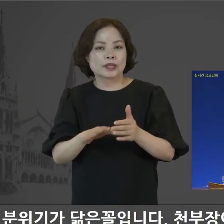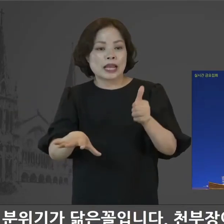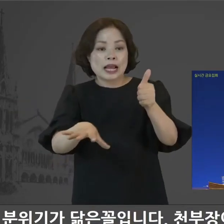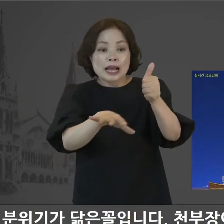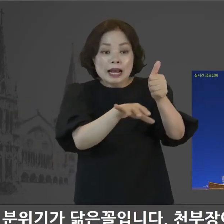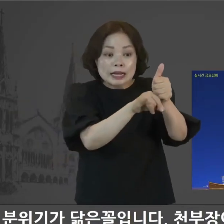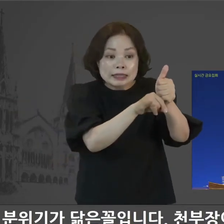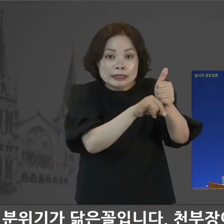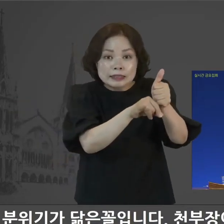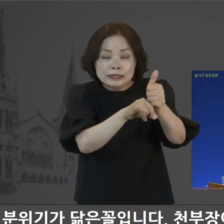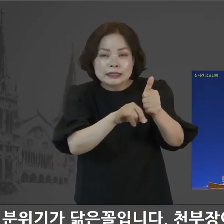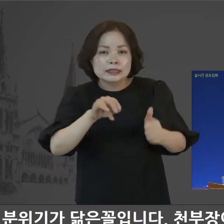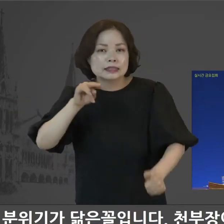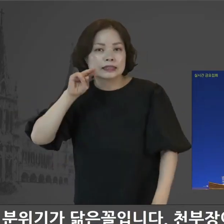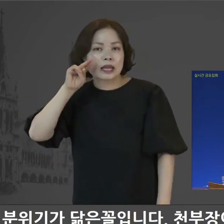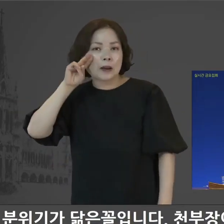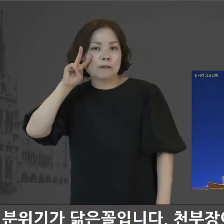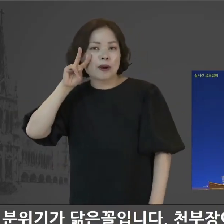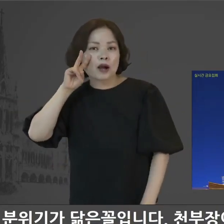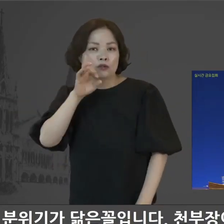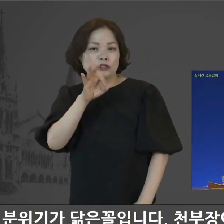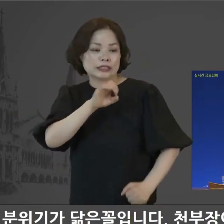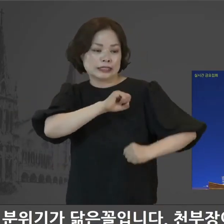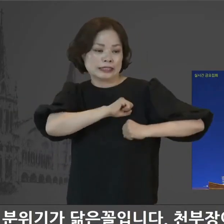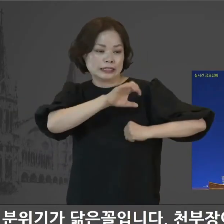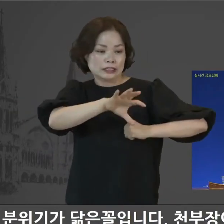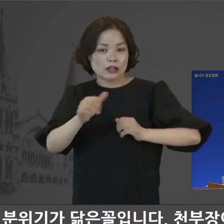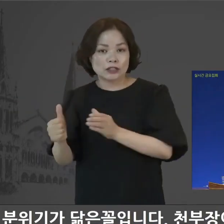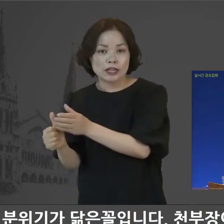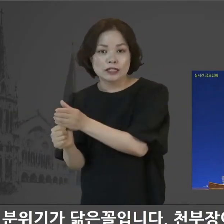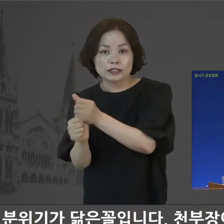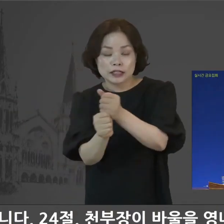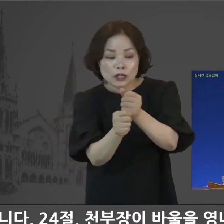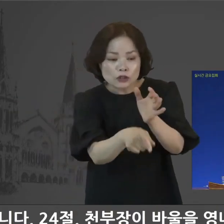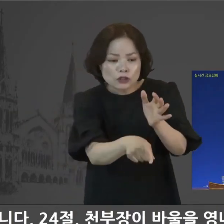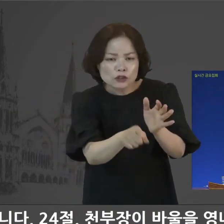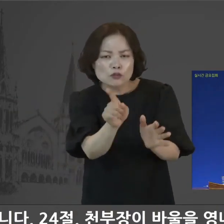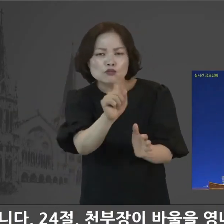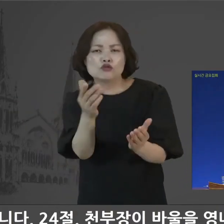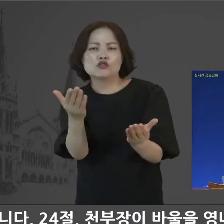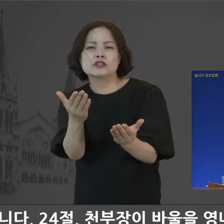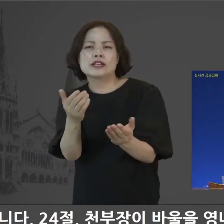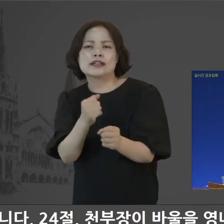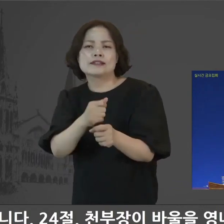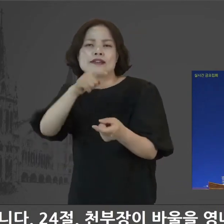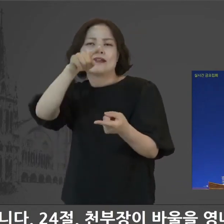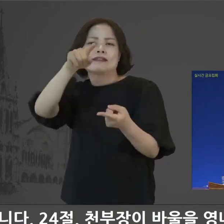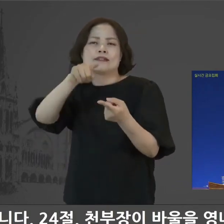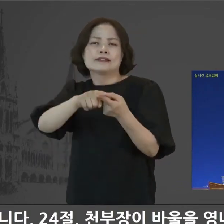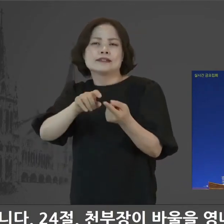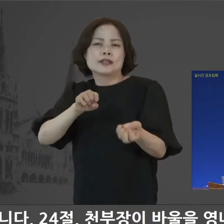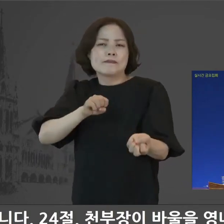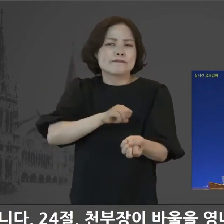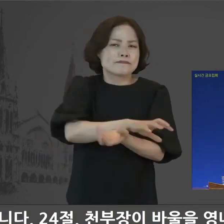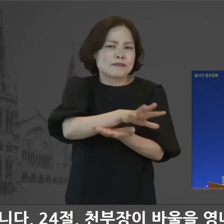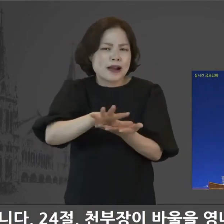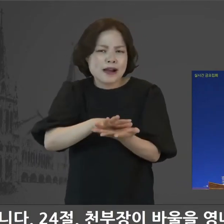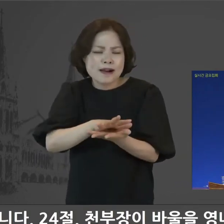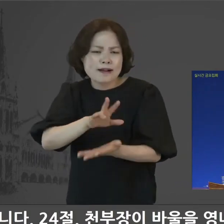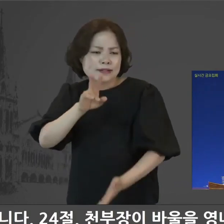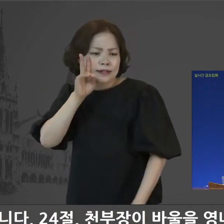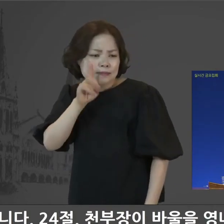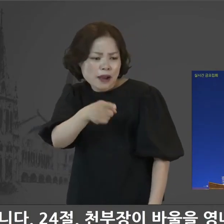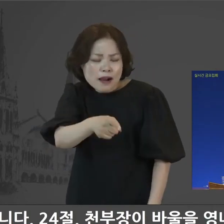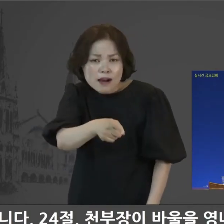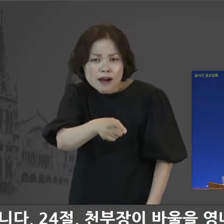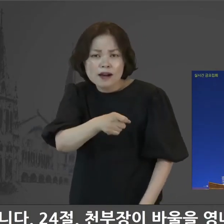천부장이 바울을 영내로 데려가라 명하고 그들이 무슨 일로 그에 대하여 떠드는지